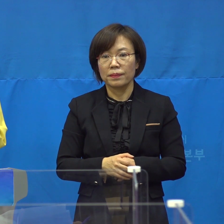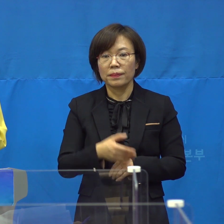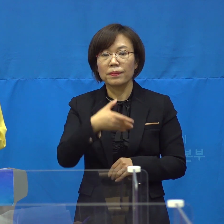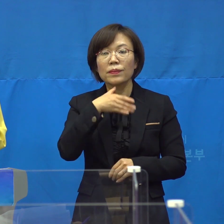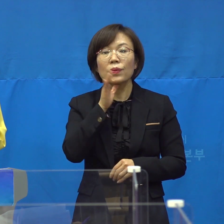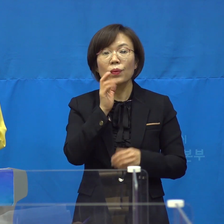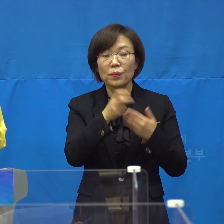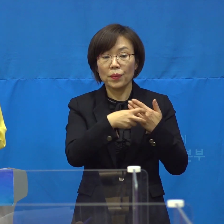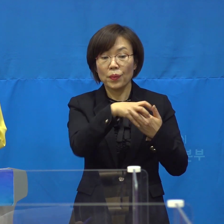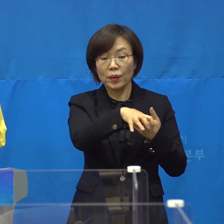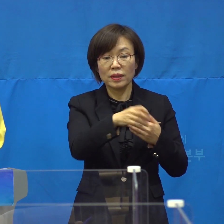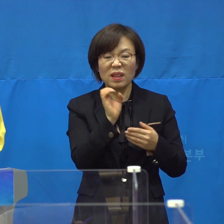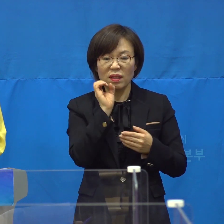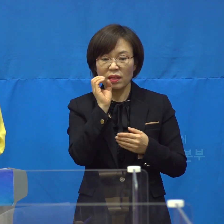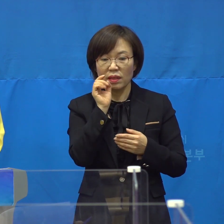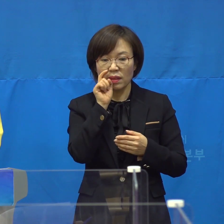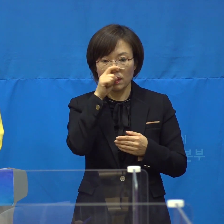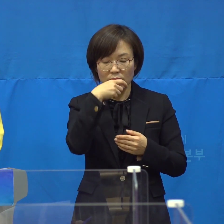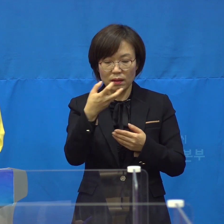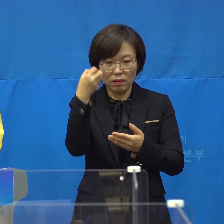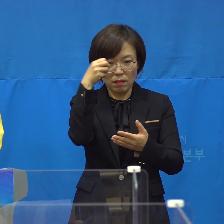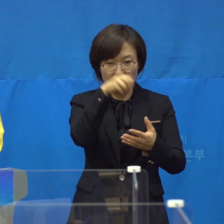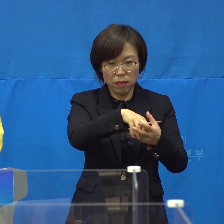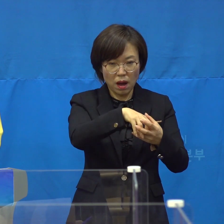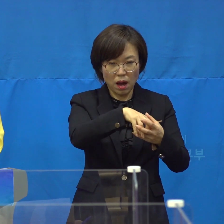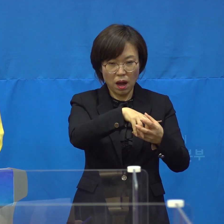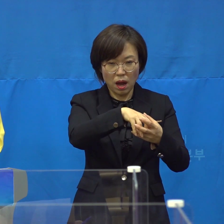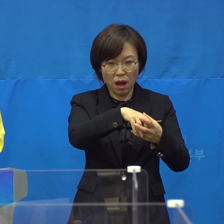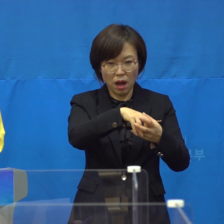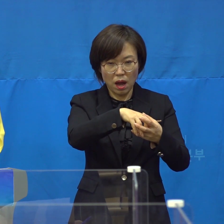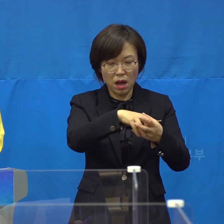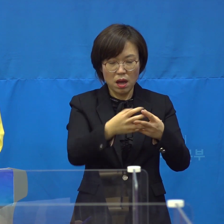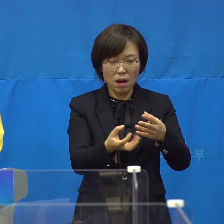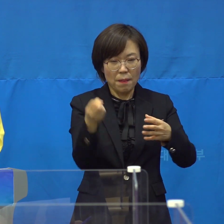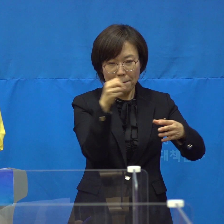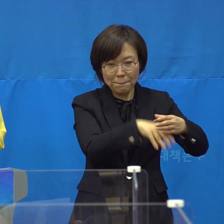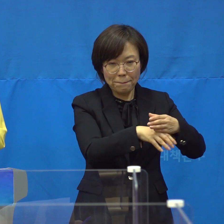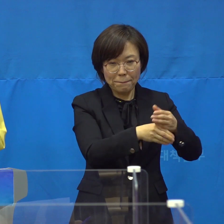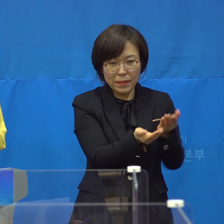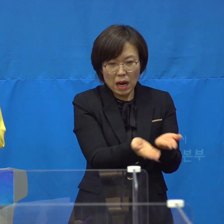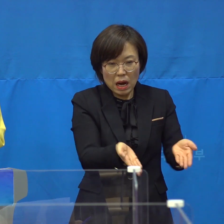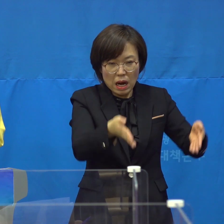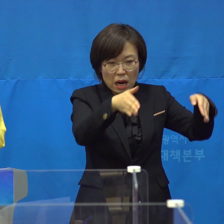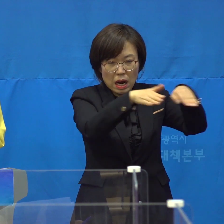거기는 이제 폐기물을 별도로 이렇게 밀폐시키는 용기들이 있습니다.